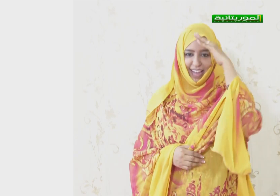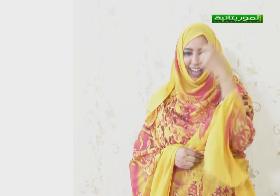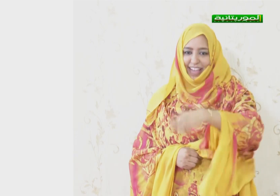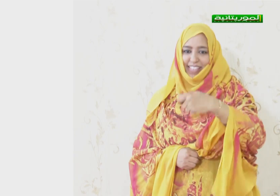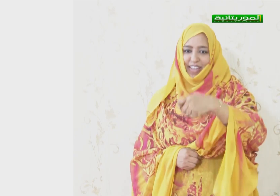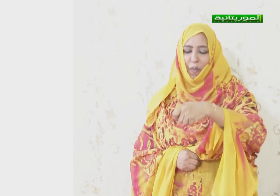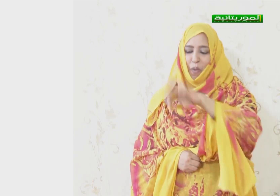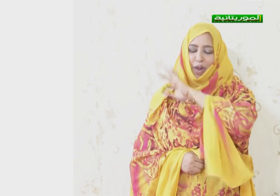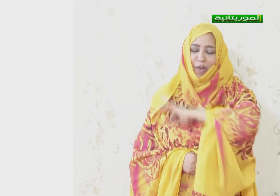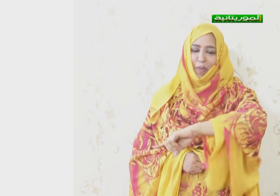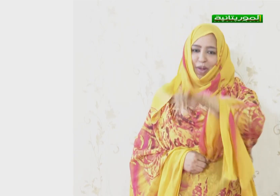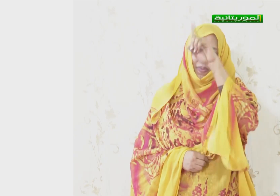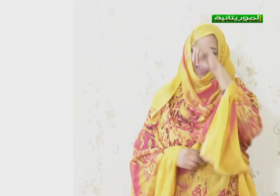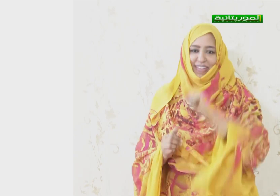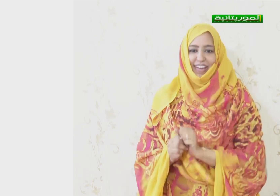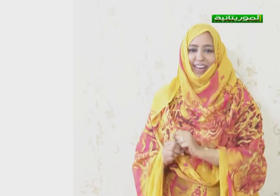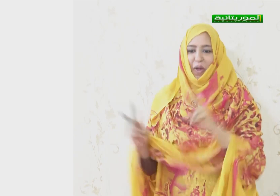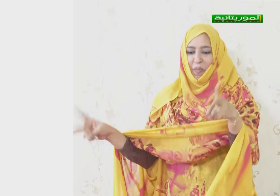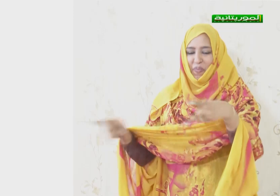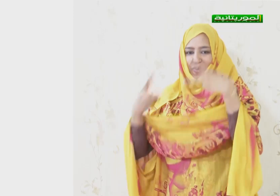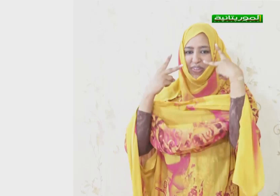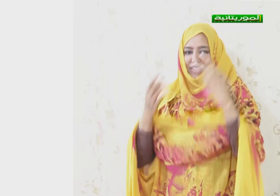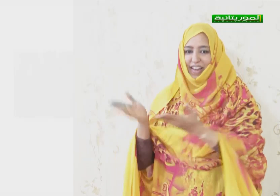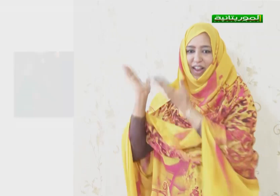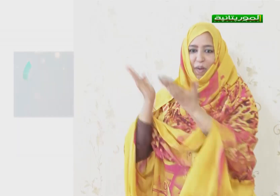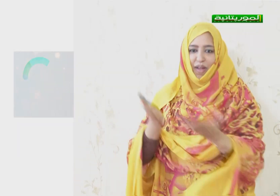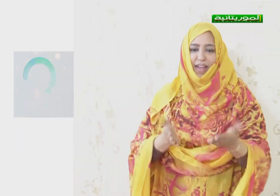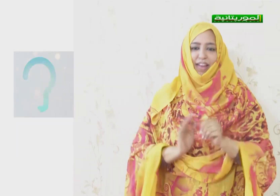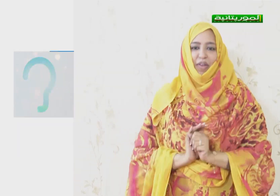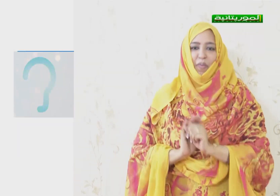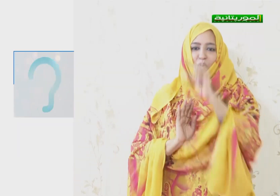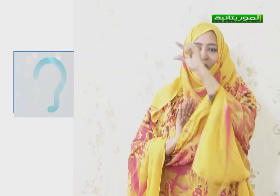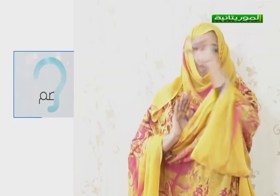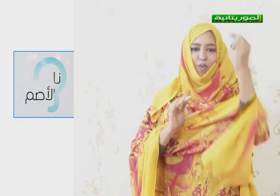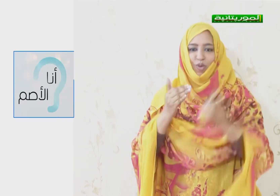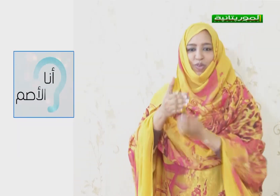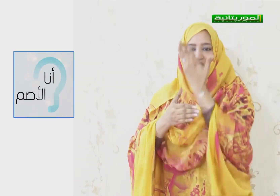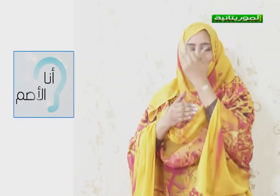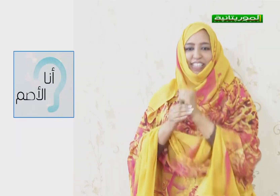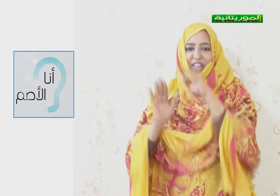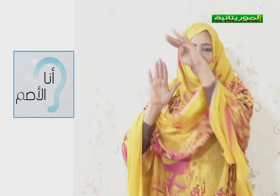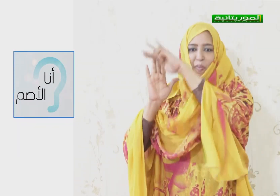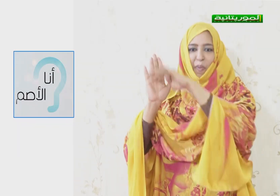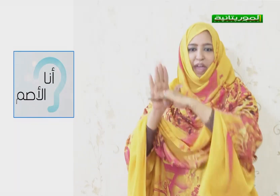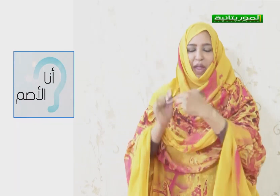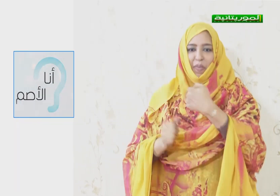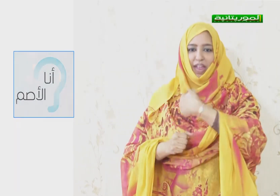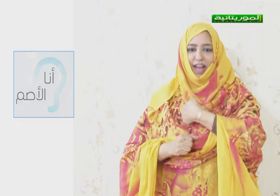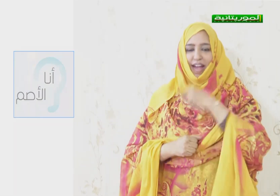السلام عليكم ورحمة الله مشاهدينا الكرام، أهلا بكم في حلقة جديدة من برنامج أنا